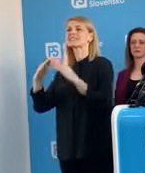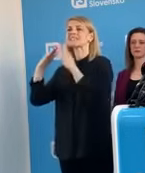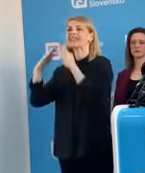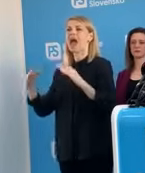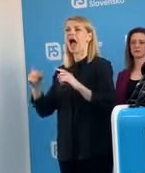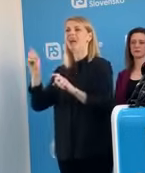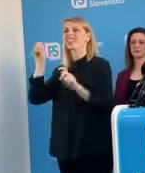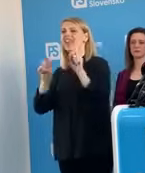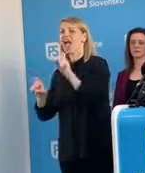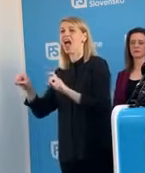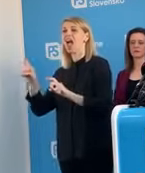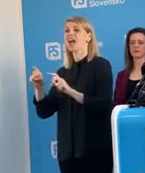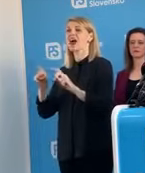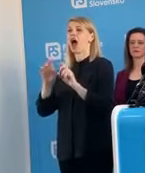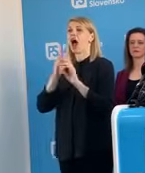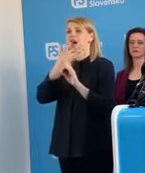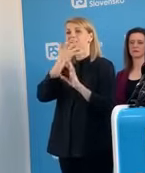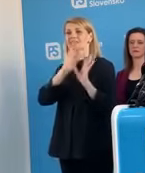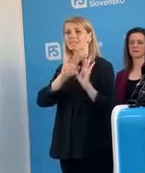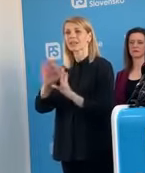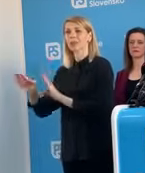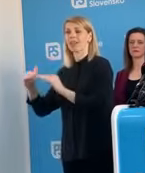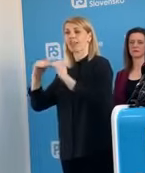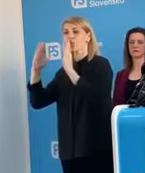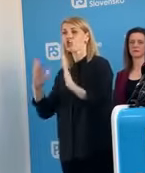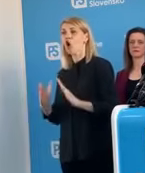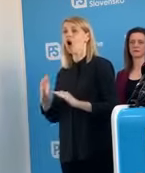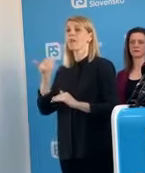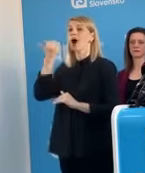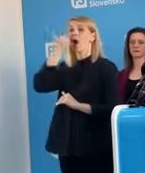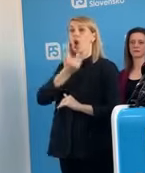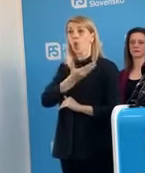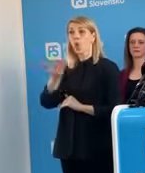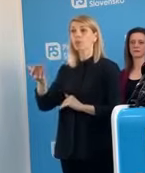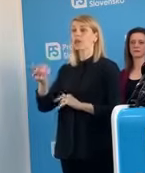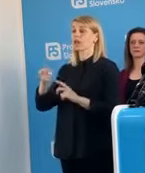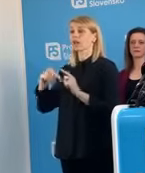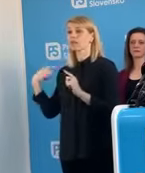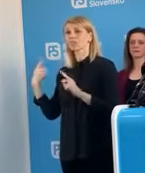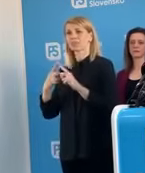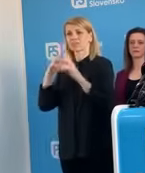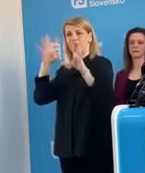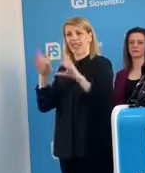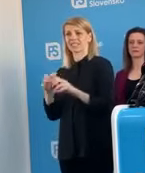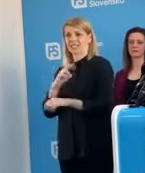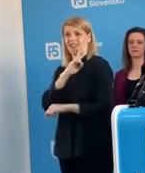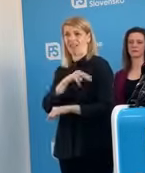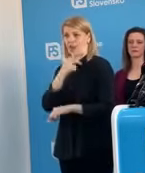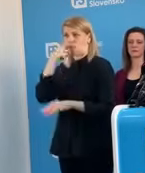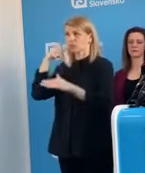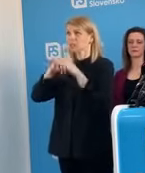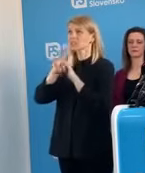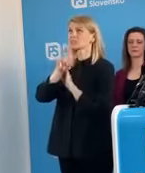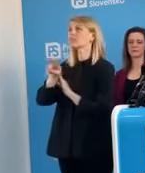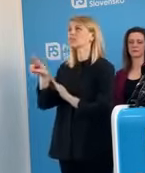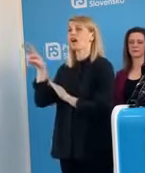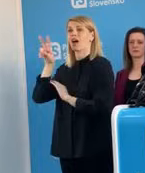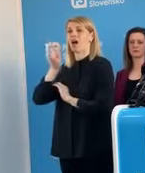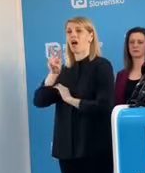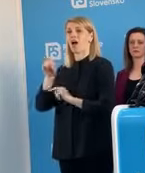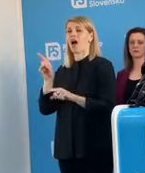na zateplenie aj domov, ľudí, bežných ľudí. To sú presne tie plesne v nemocniciach, ktoré stretávame, ktoré